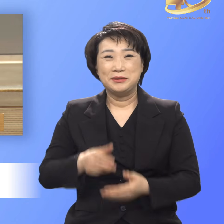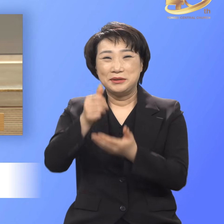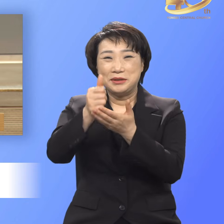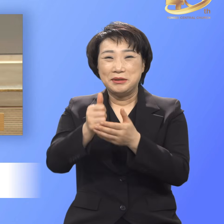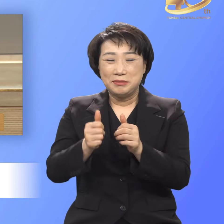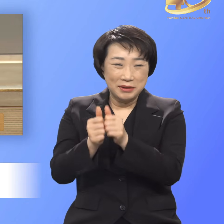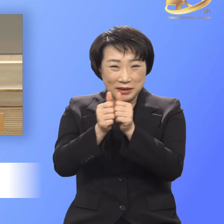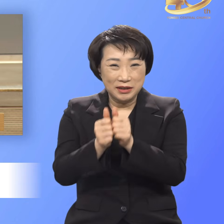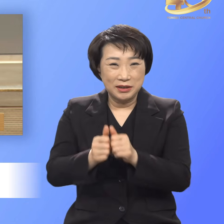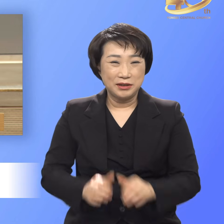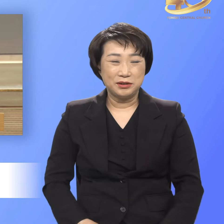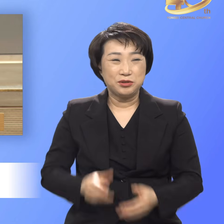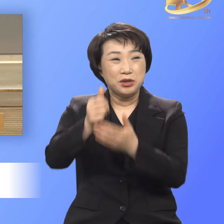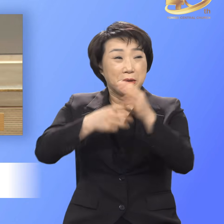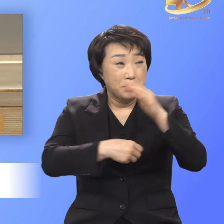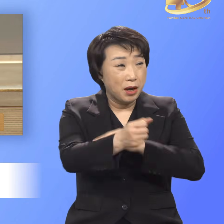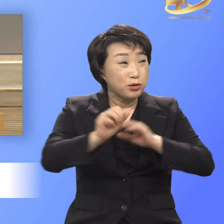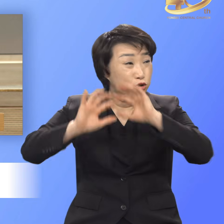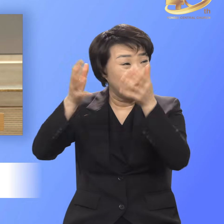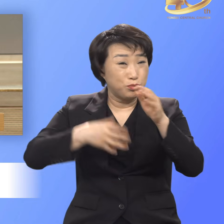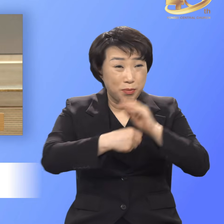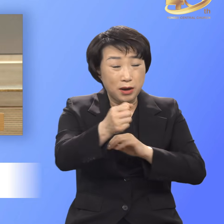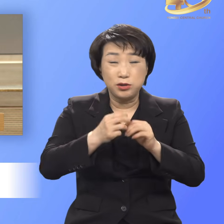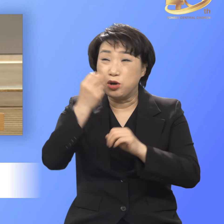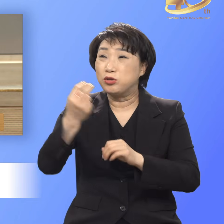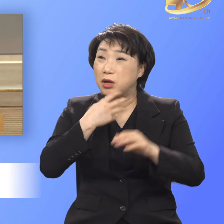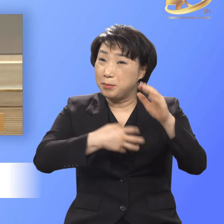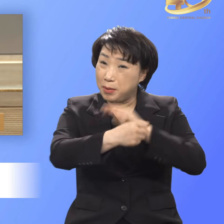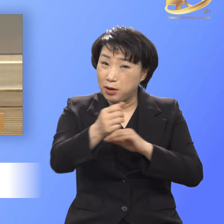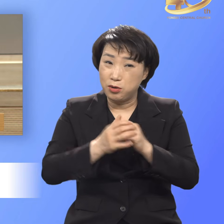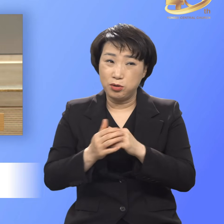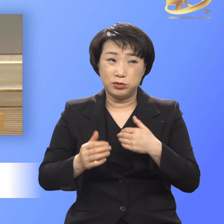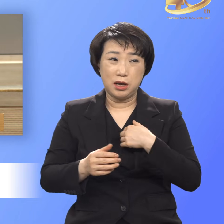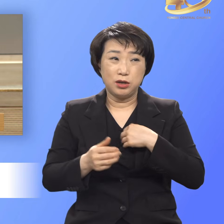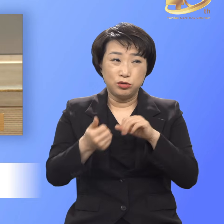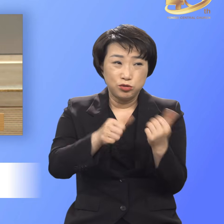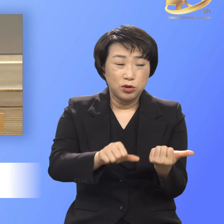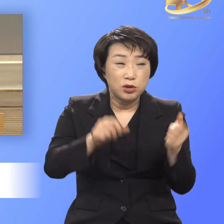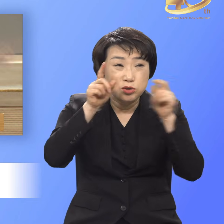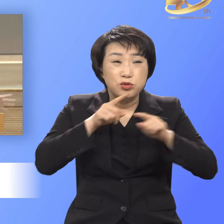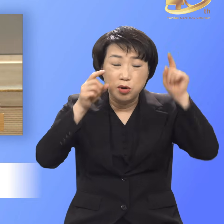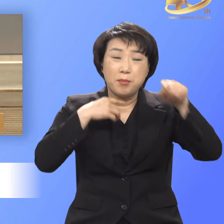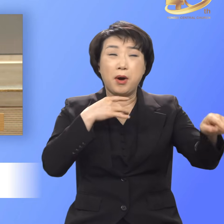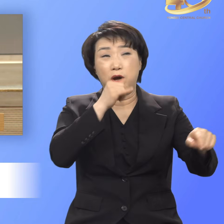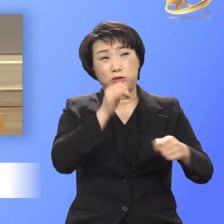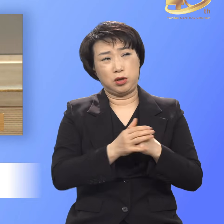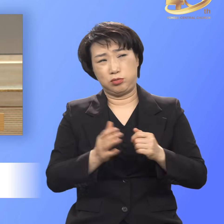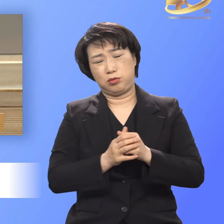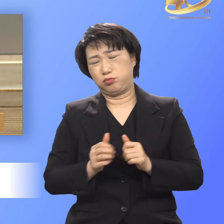주님 뺏기면 천국도 뺏기고 영생도 뺏기고 나는 죽음과 지옥밖에 없다.